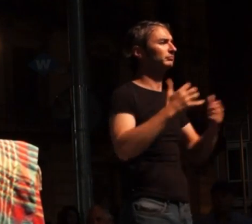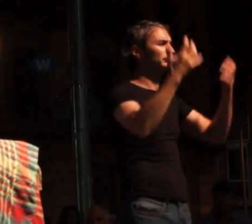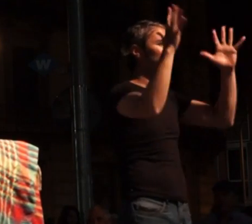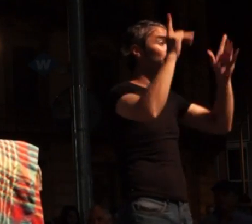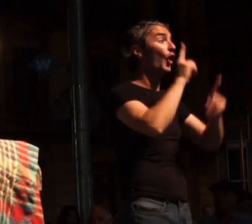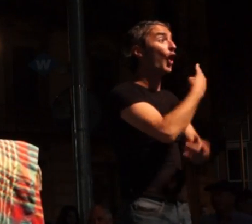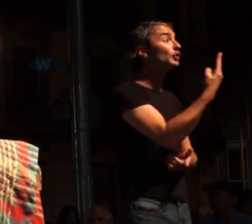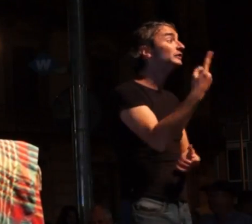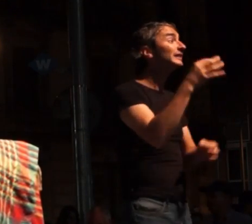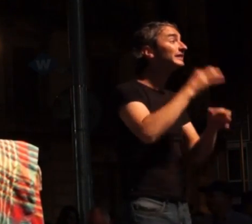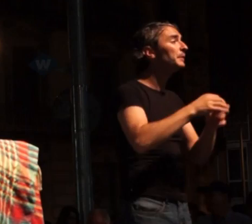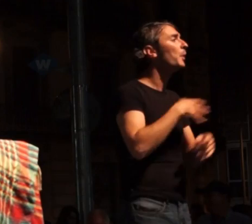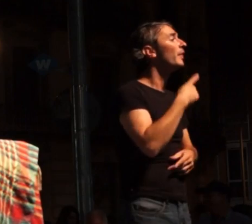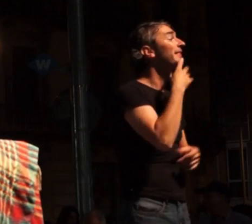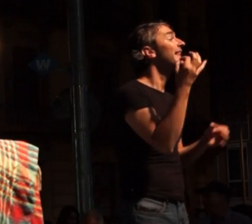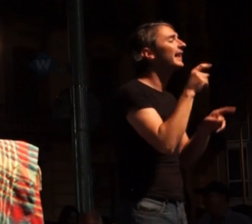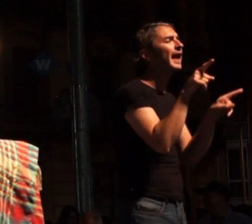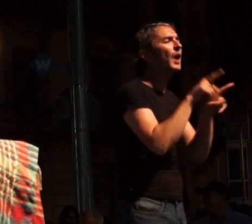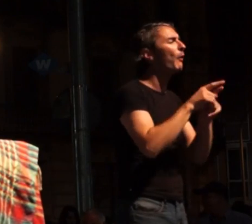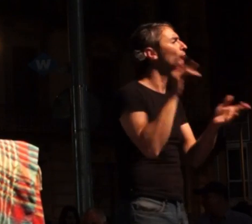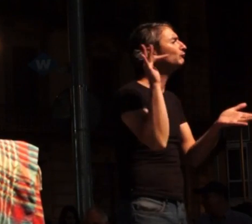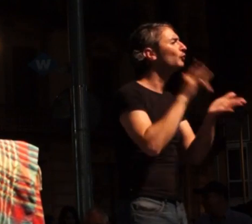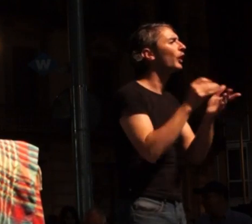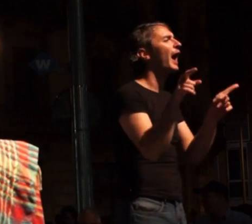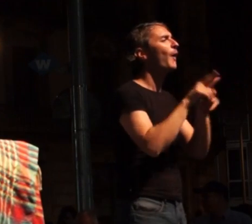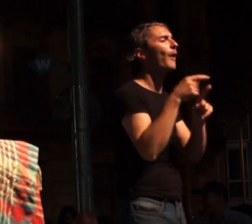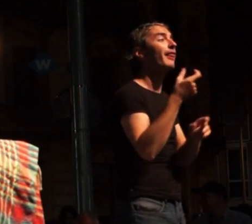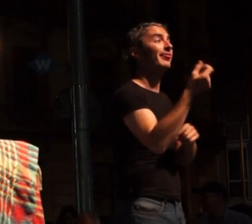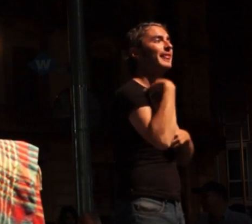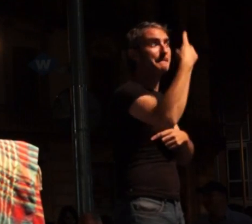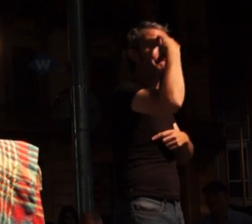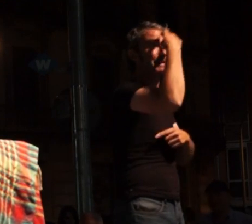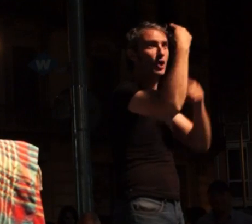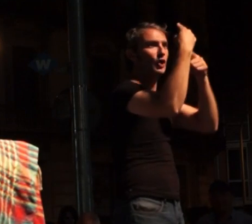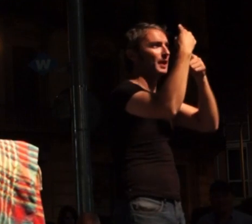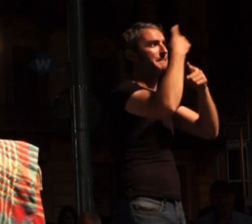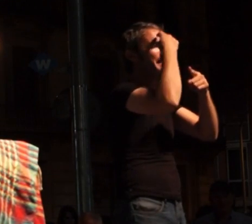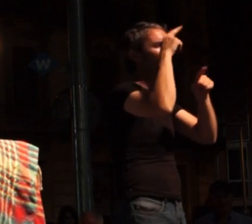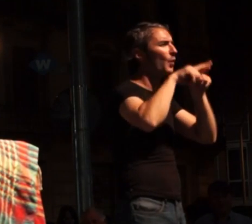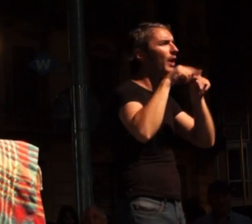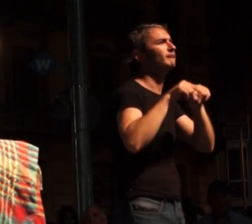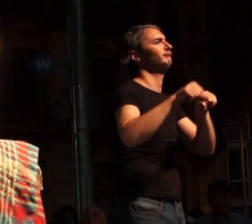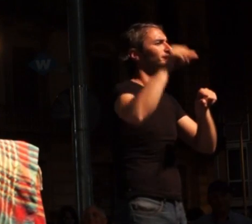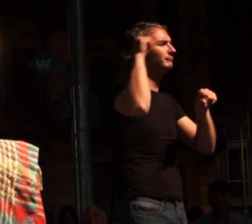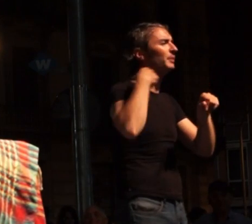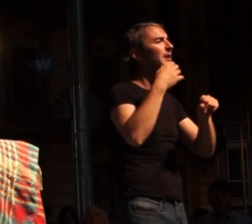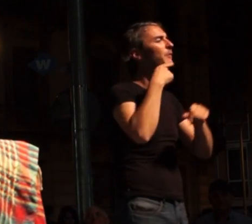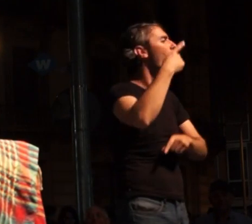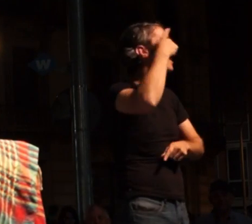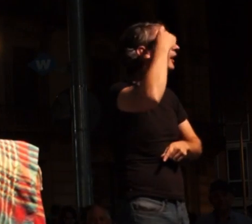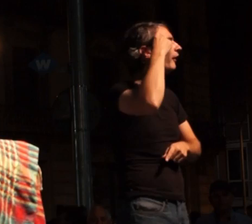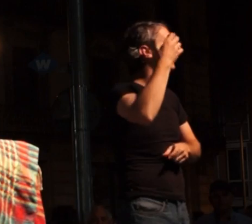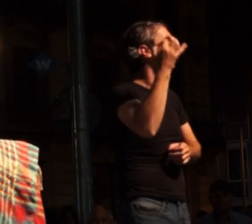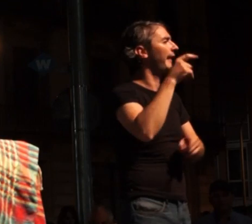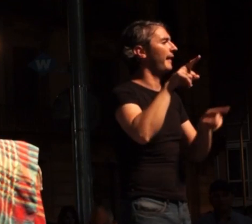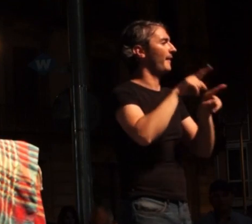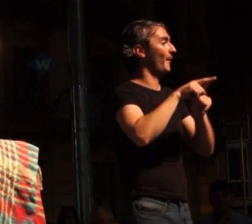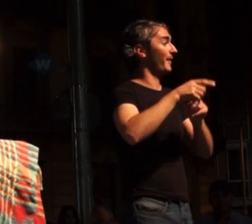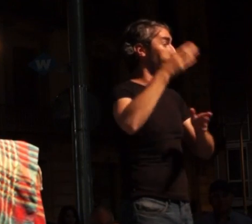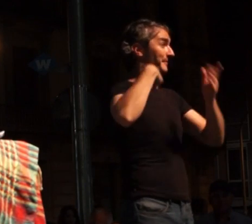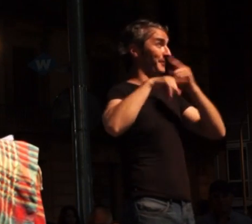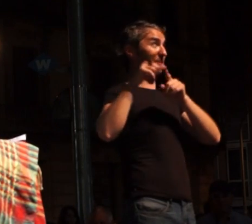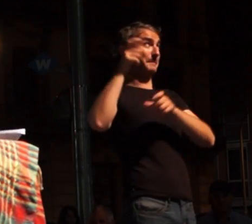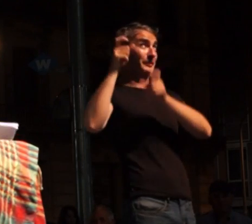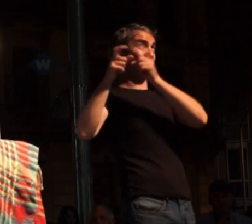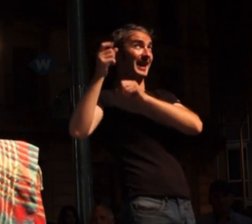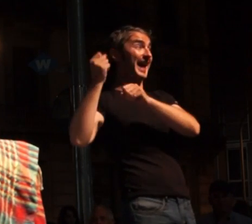L'11 de setembre, doncs, és un exercici de memòria per l'ahir, recordant aquelles que abans que nosaltres